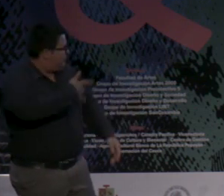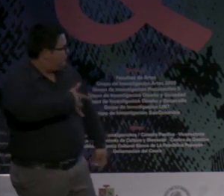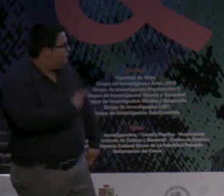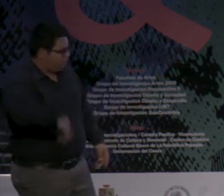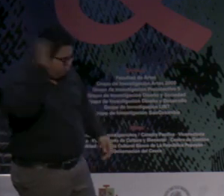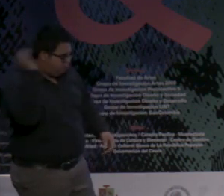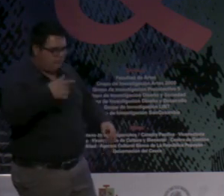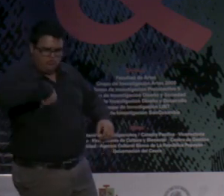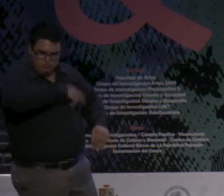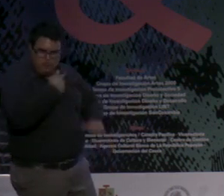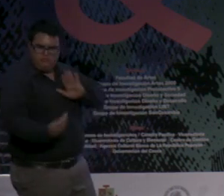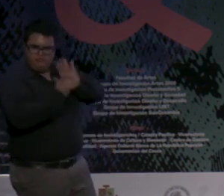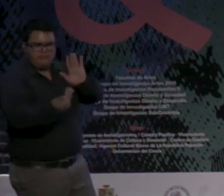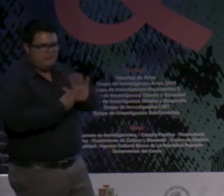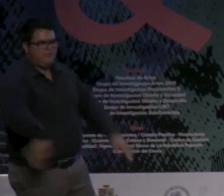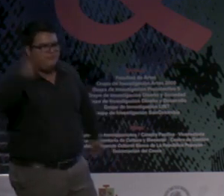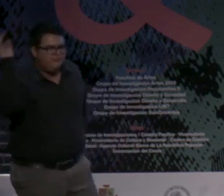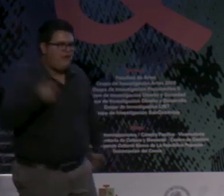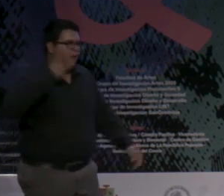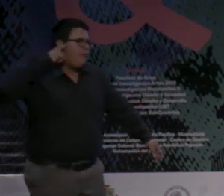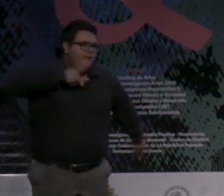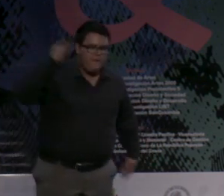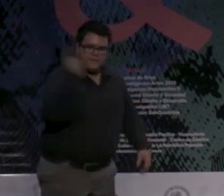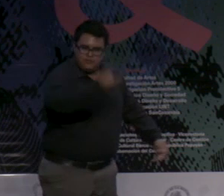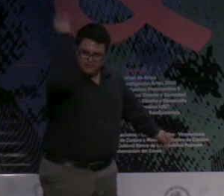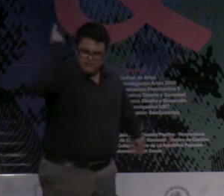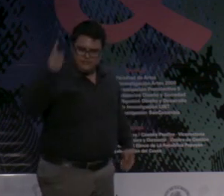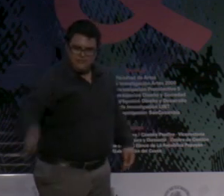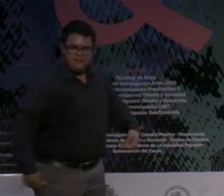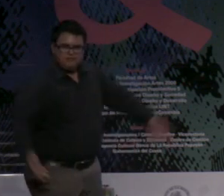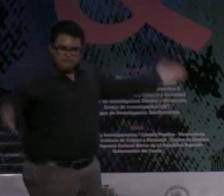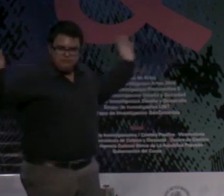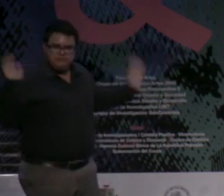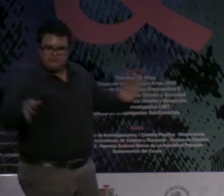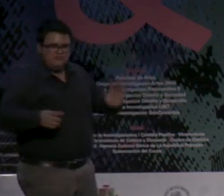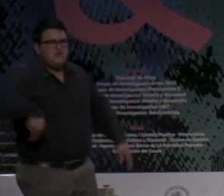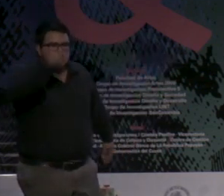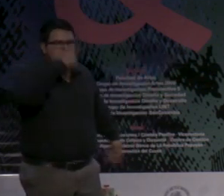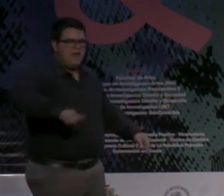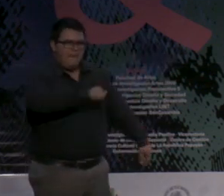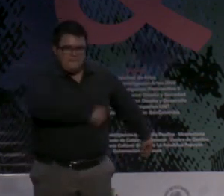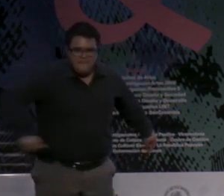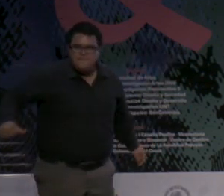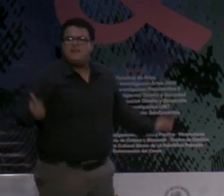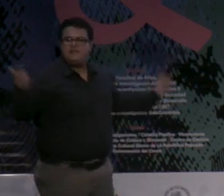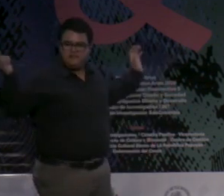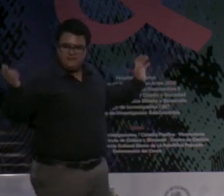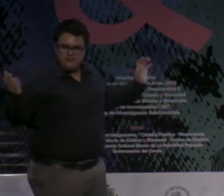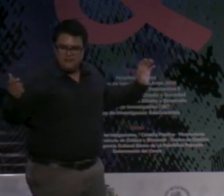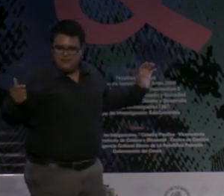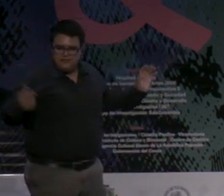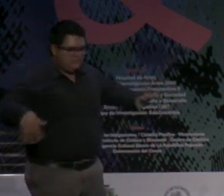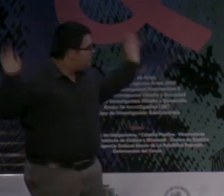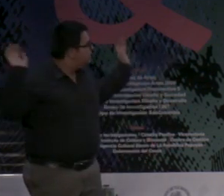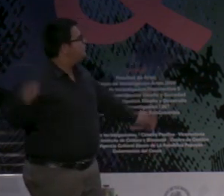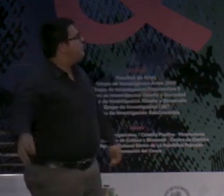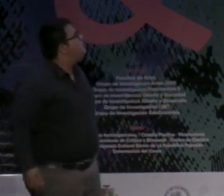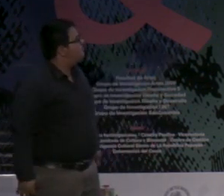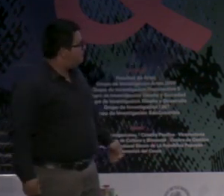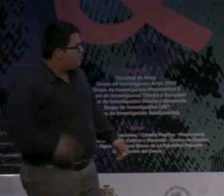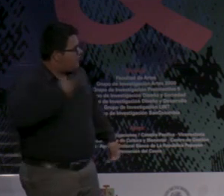las casas? Estas gonorreas, hijueputas. Nunca tuvimos. No tienen madre, malparidos. ¿No? Grábales, tú vas a venir ahí con el